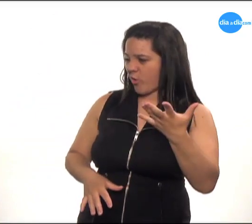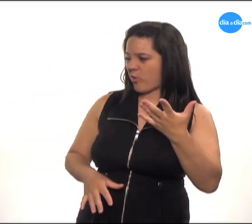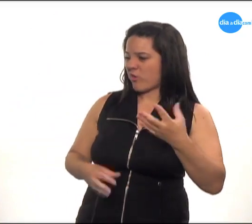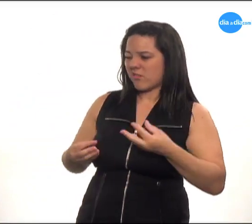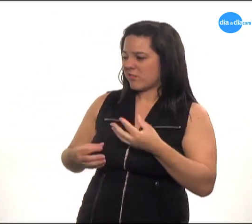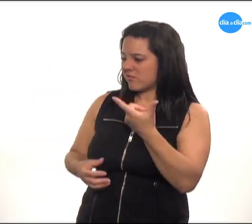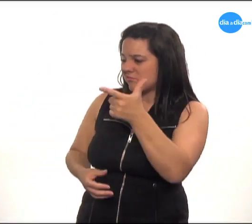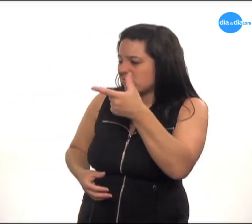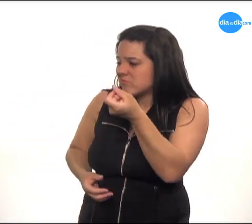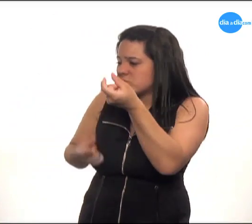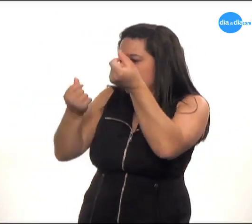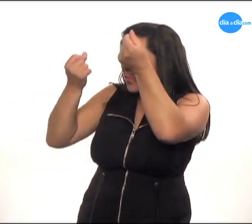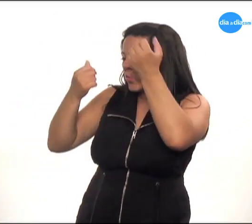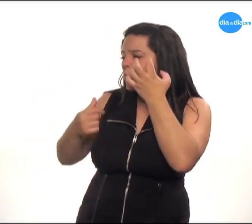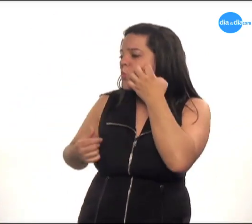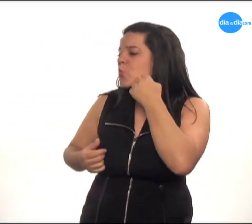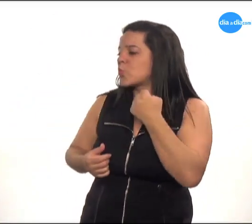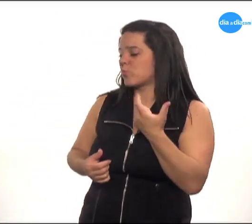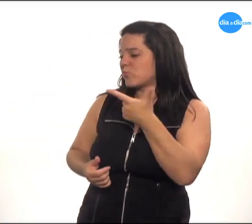não dá dinheiro.